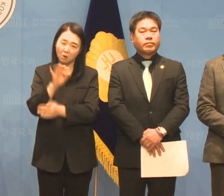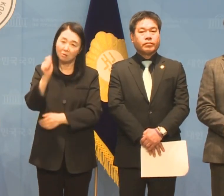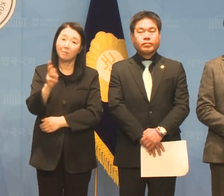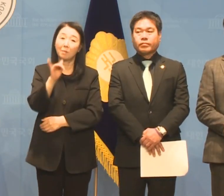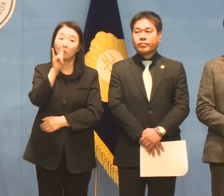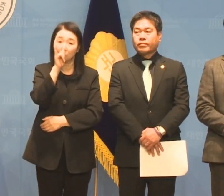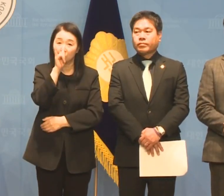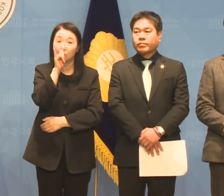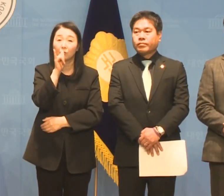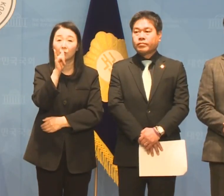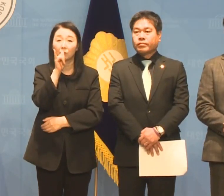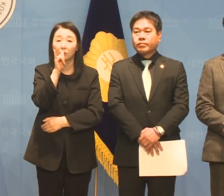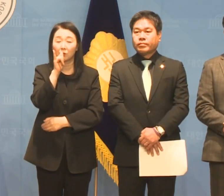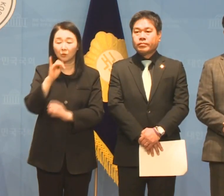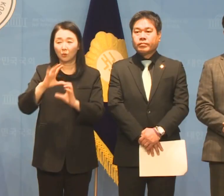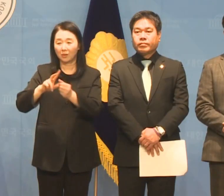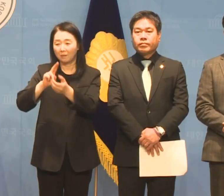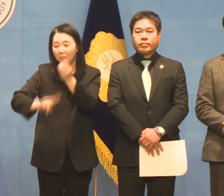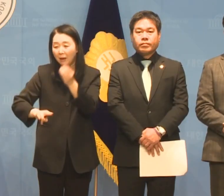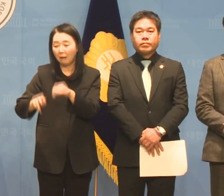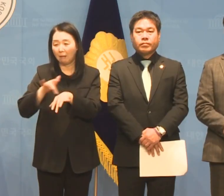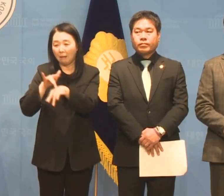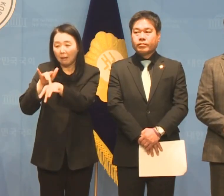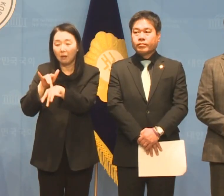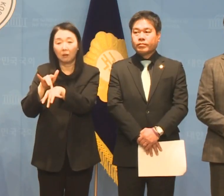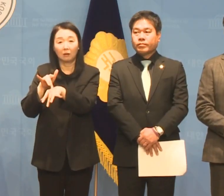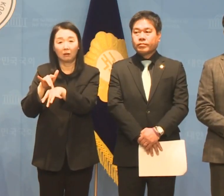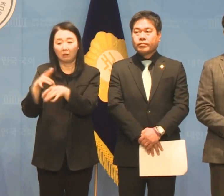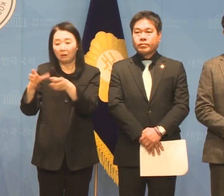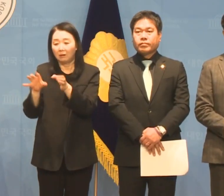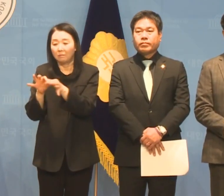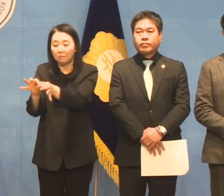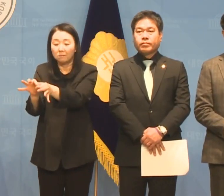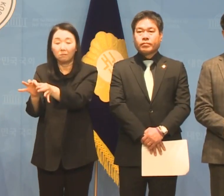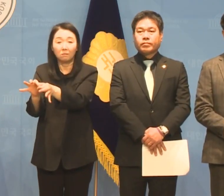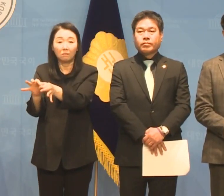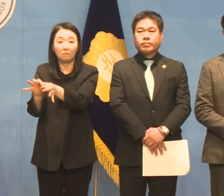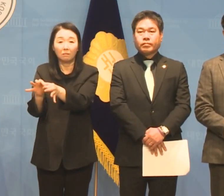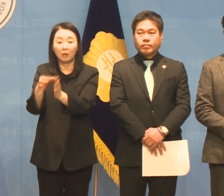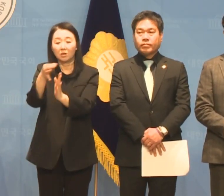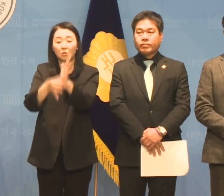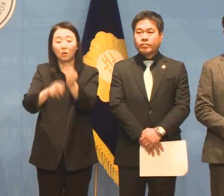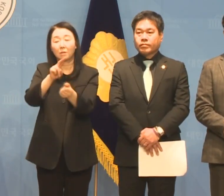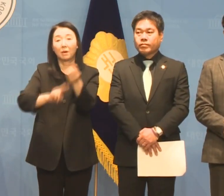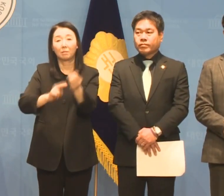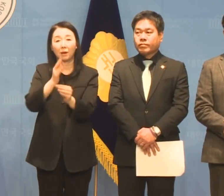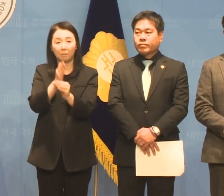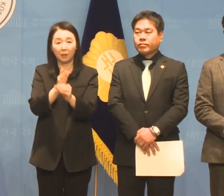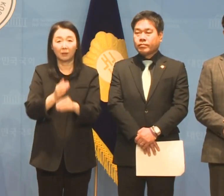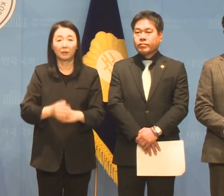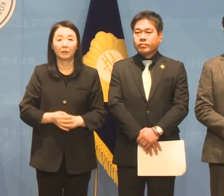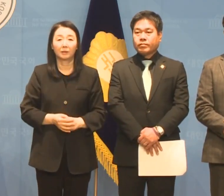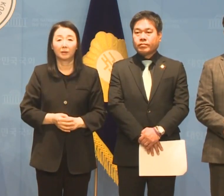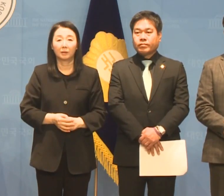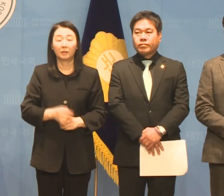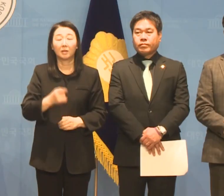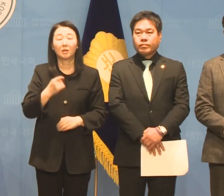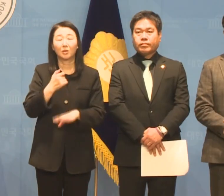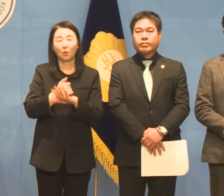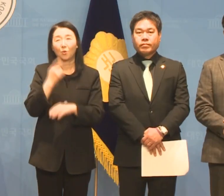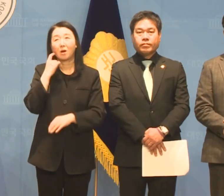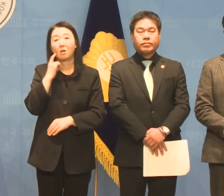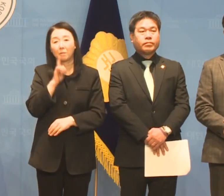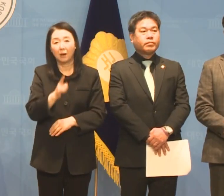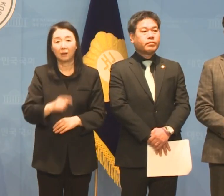이른바 매국 좀비를 따르고 있는 그러한 자들의 코인팔이를 하고 있는 자입니다. 그냥 거짓말쟁이에